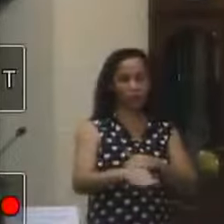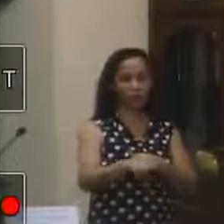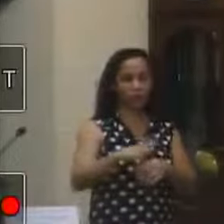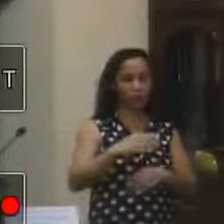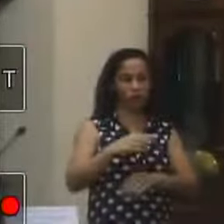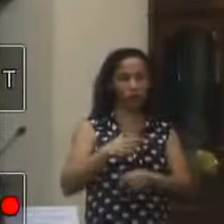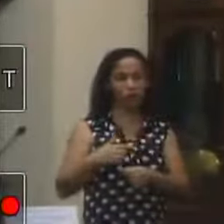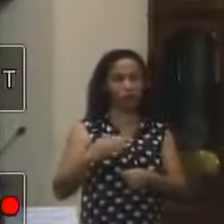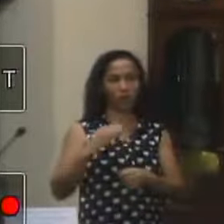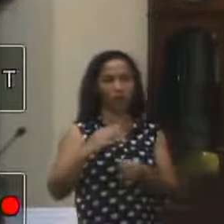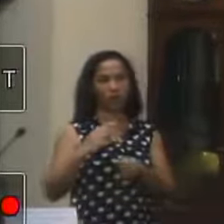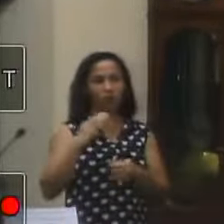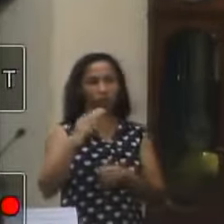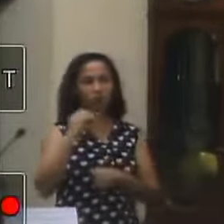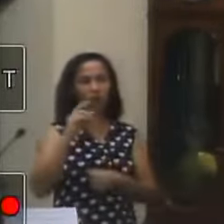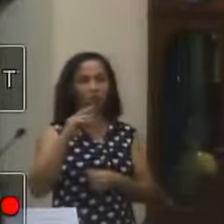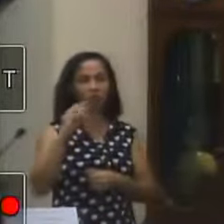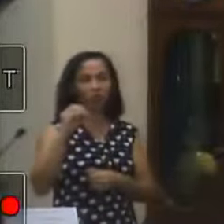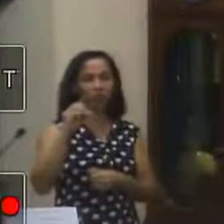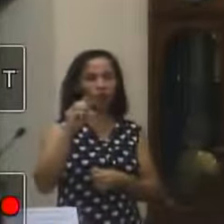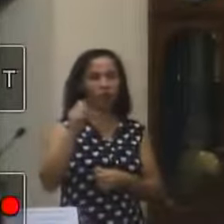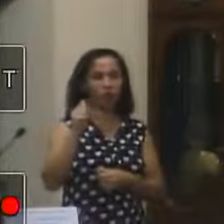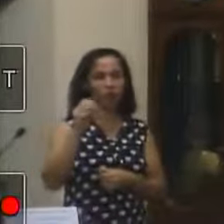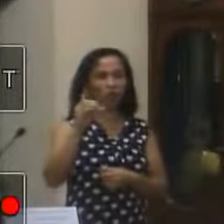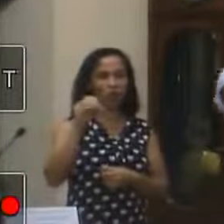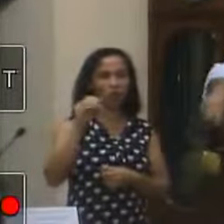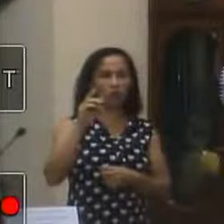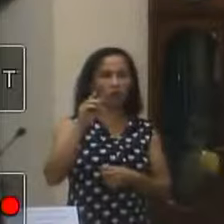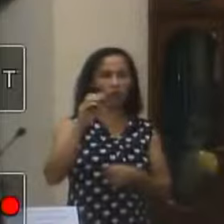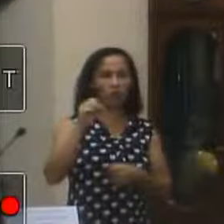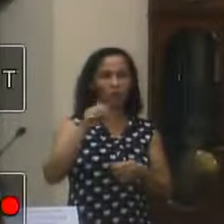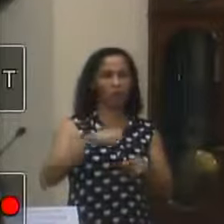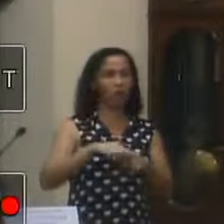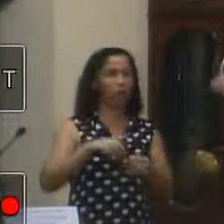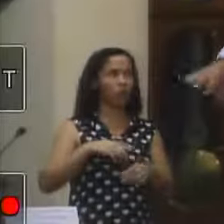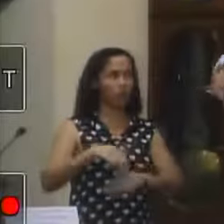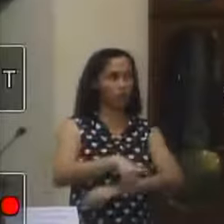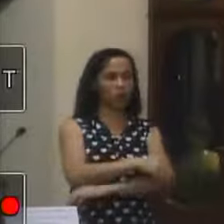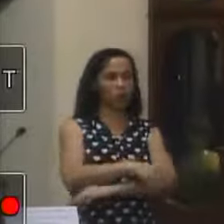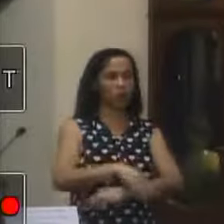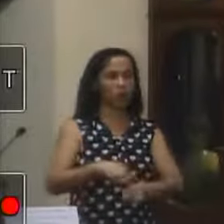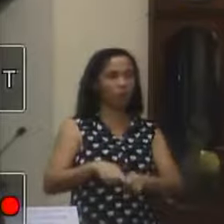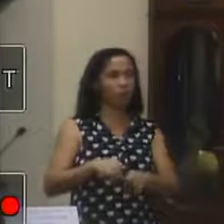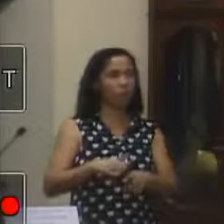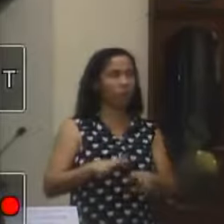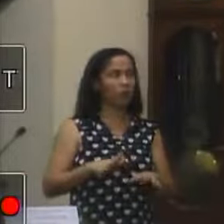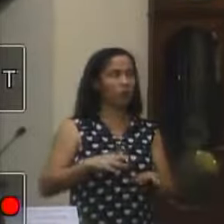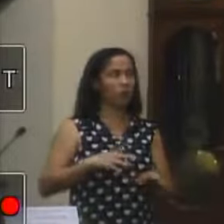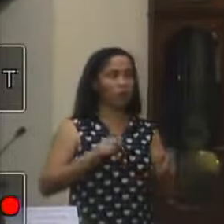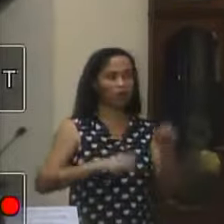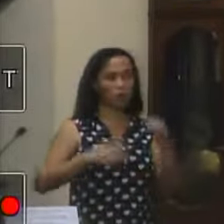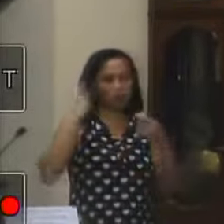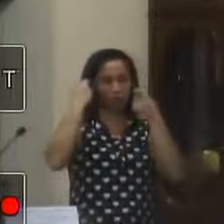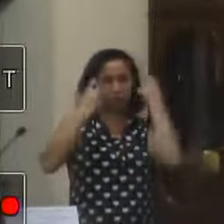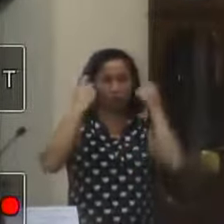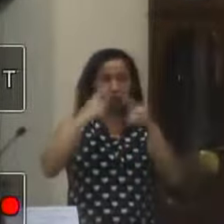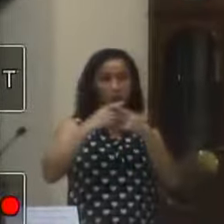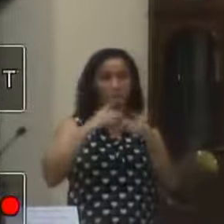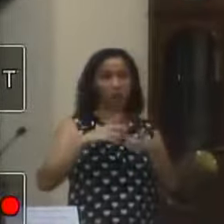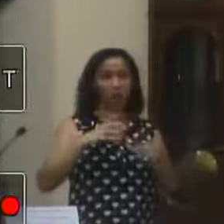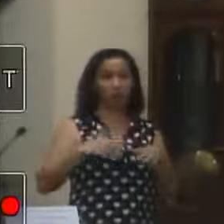então vai mexer naquele calçamento, naquele bloquete, tem aquele valão que passa ali embaixo do campo, tem que ter essa preocupação. Então,